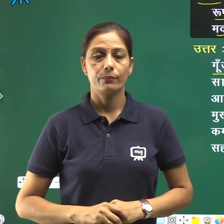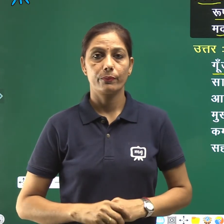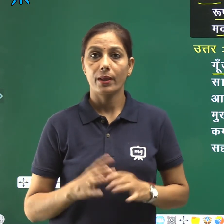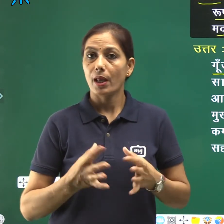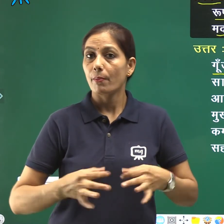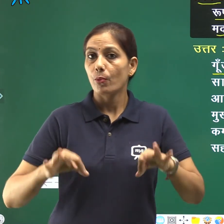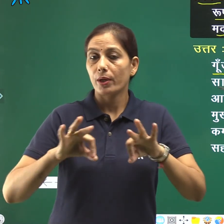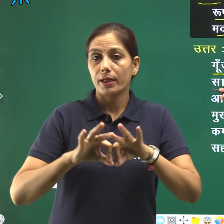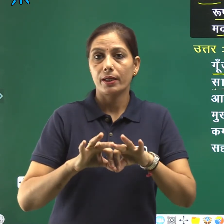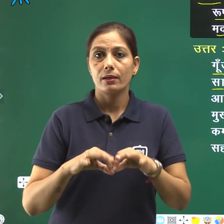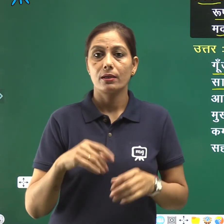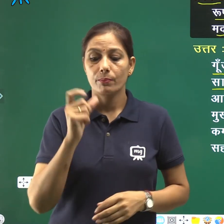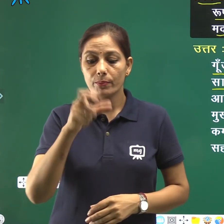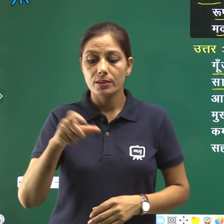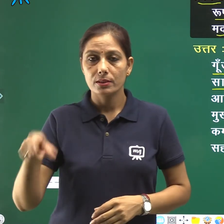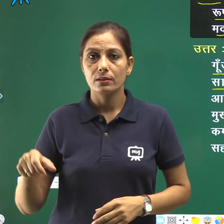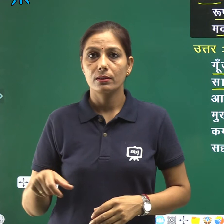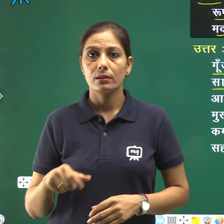मुख्य गायक के साथ